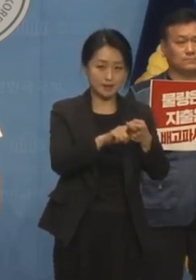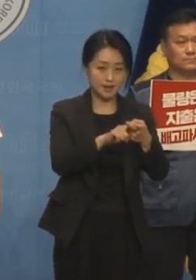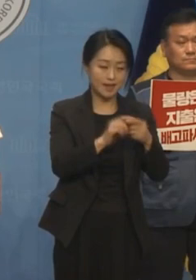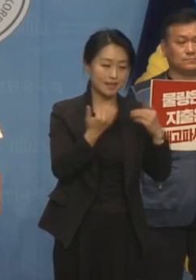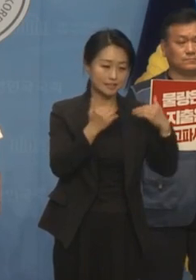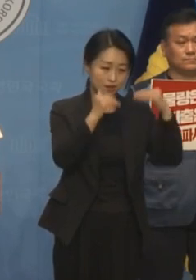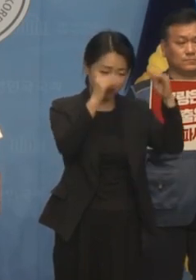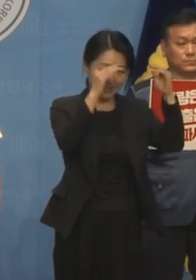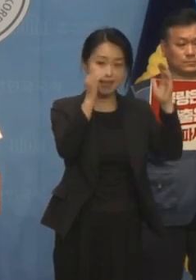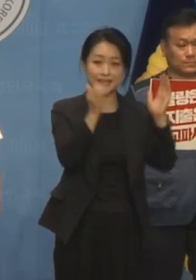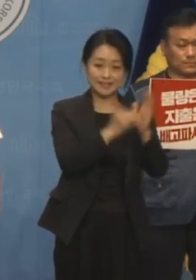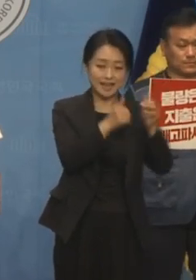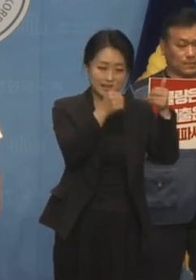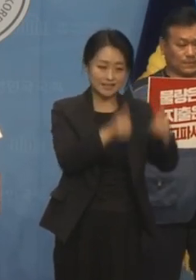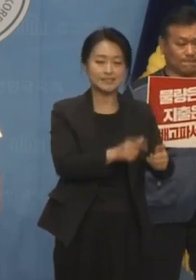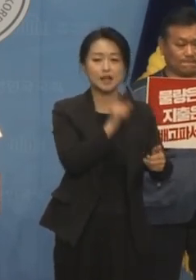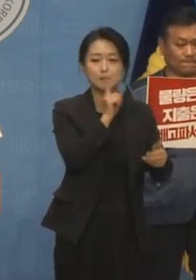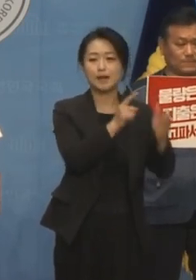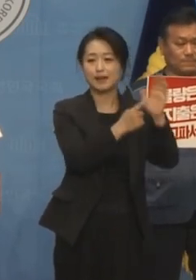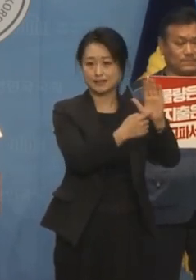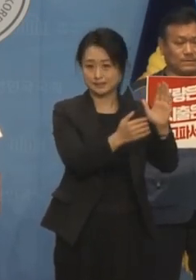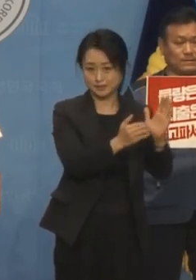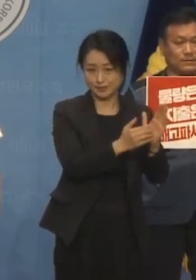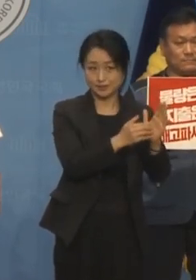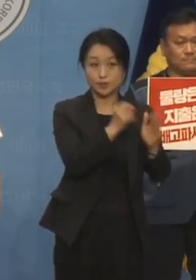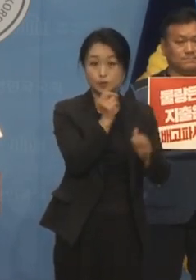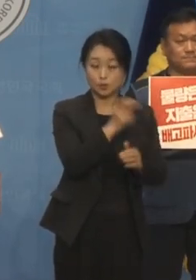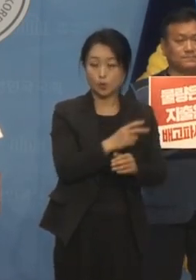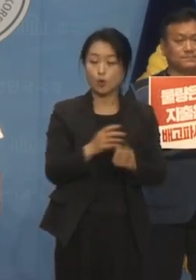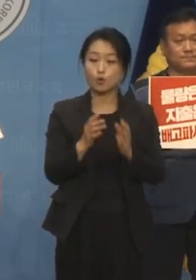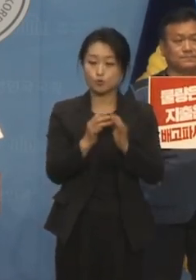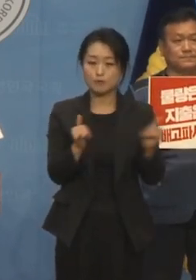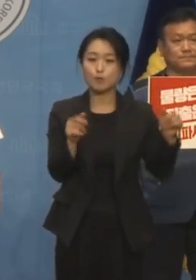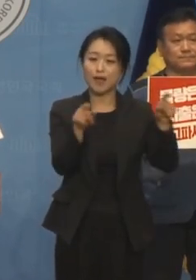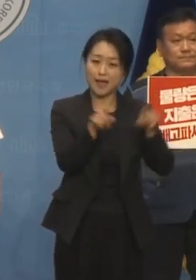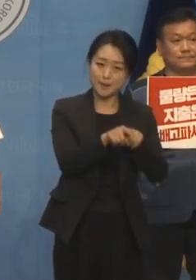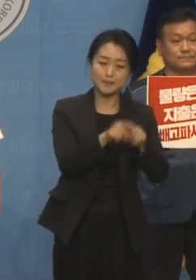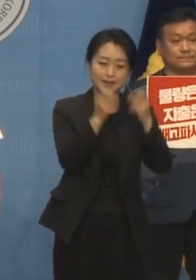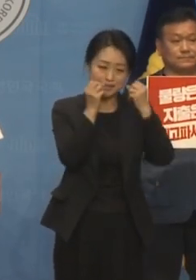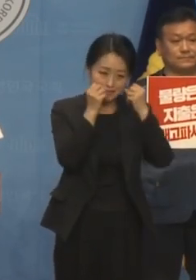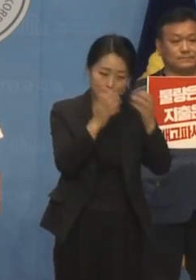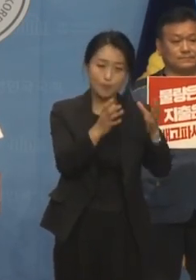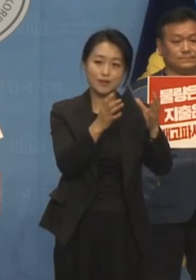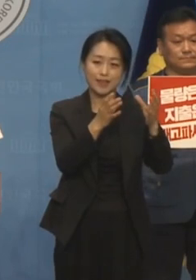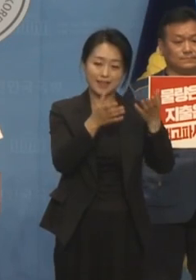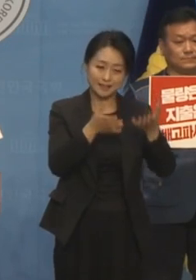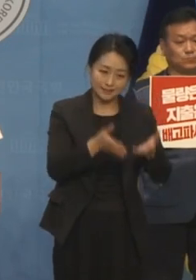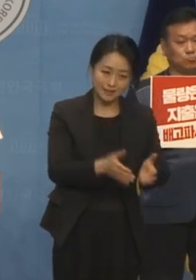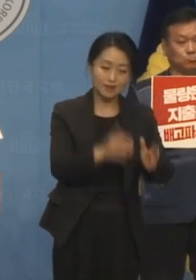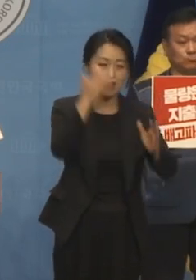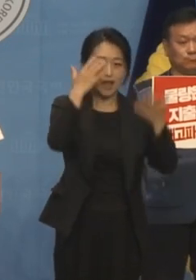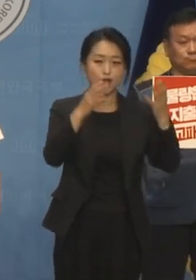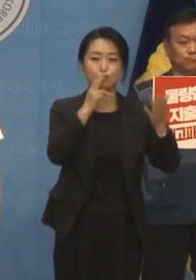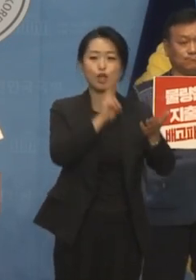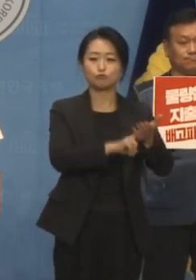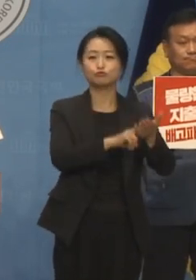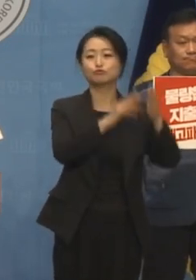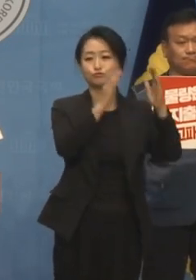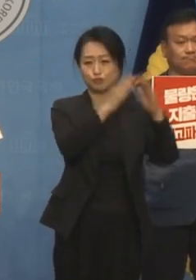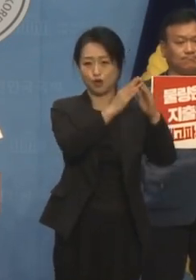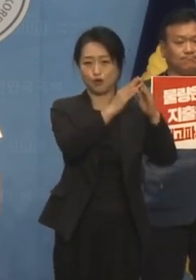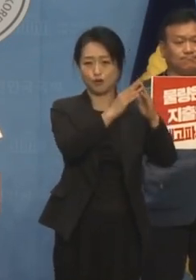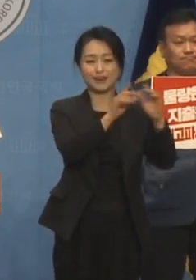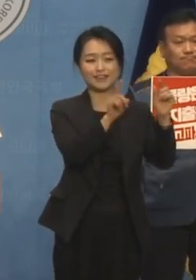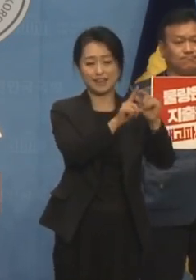라고 인사말을 시작하고 있습니다. 또한 국민과 함께 새롭게 거듭나는 대한민국 우정이라는